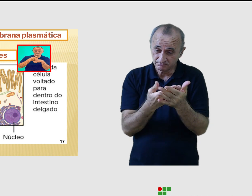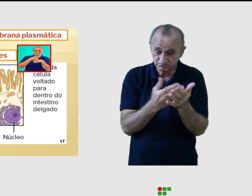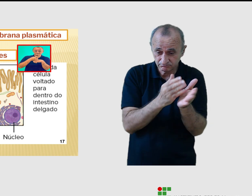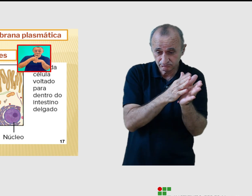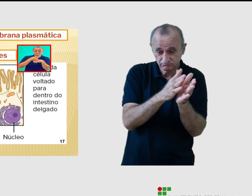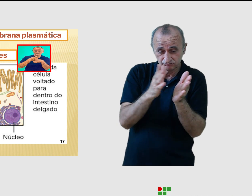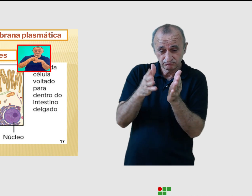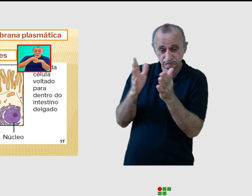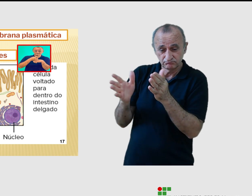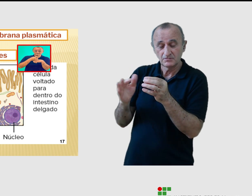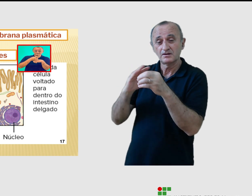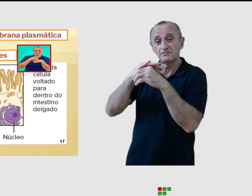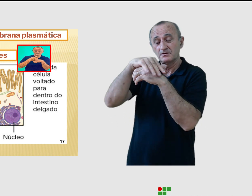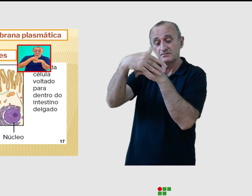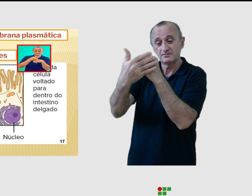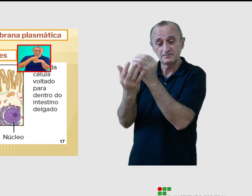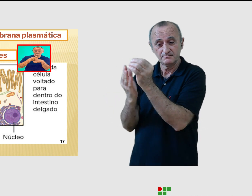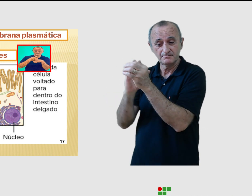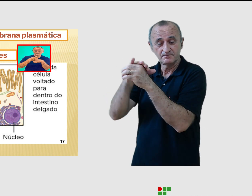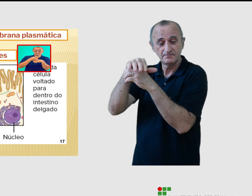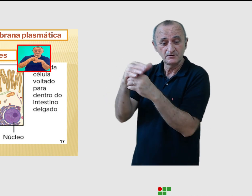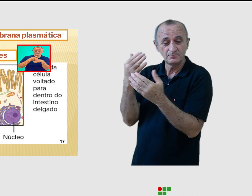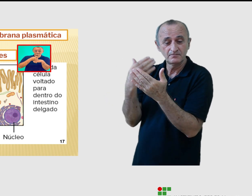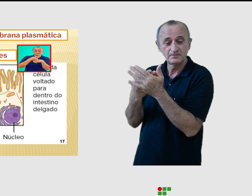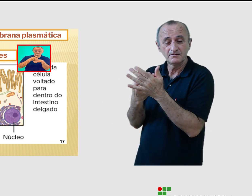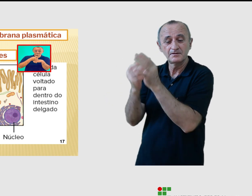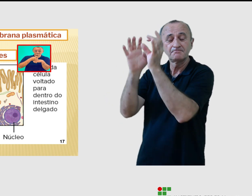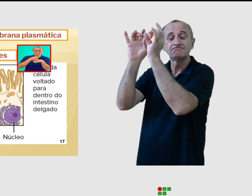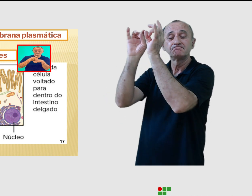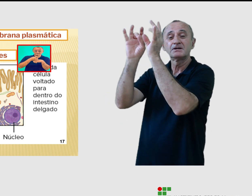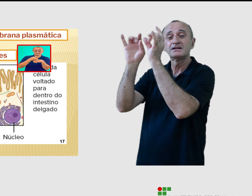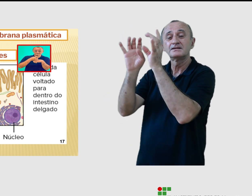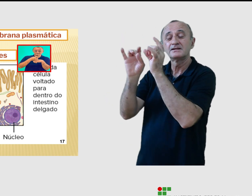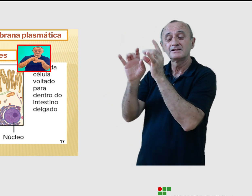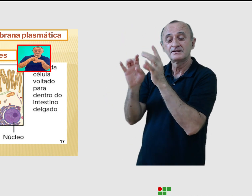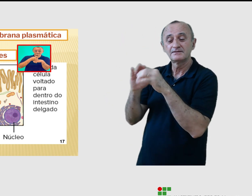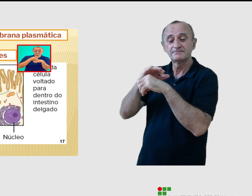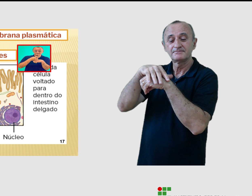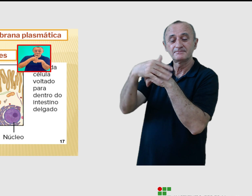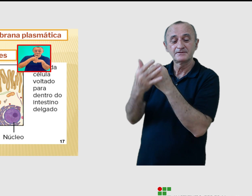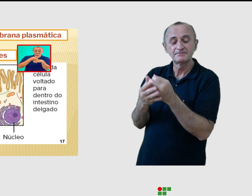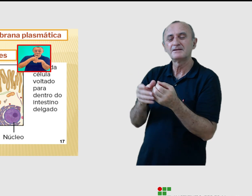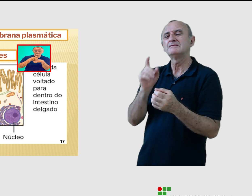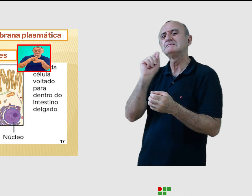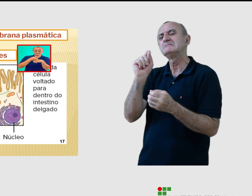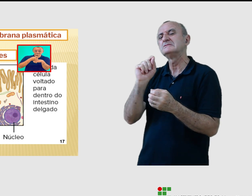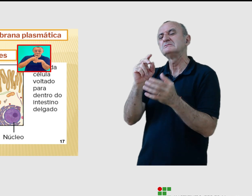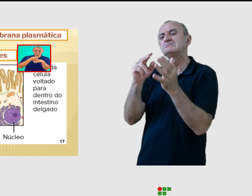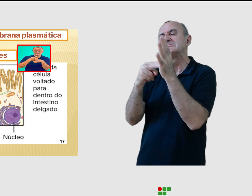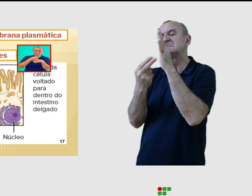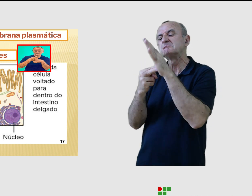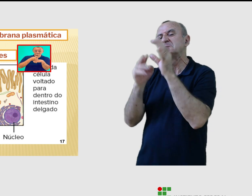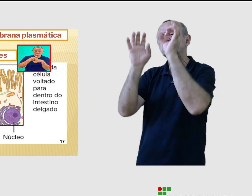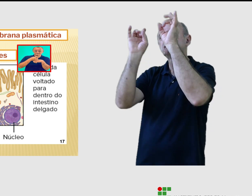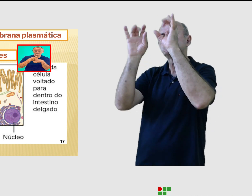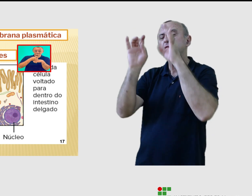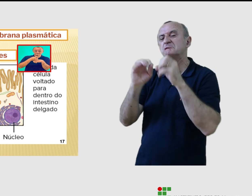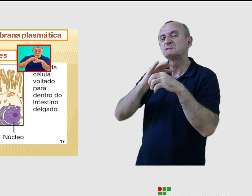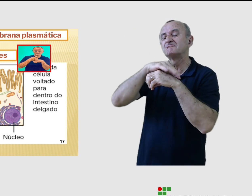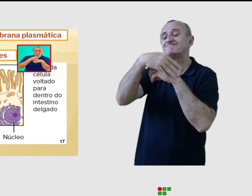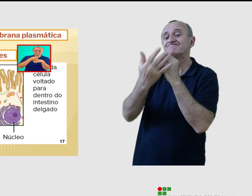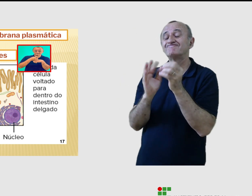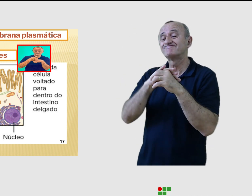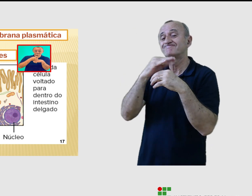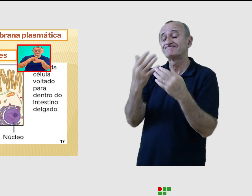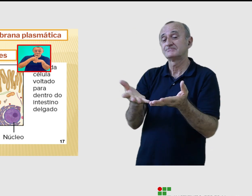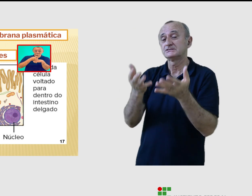Microvelocidades. Então, para finalizar o estudo da membrana plasmática, vamos agora estudar as